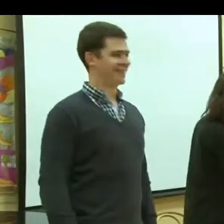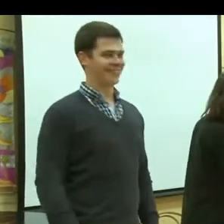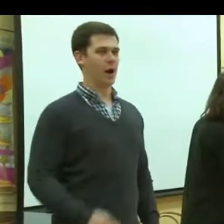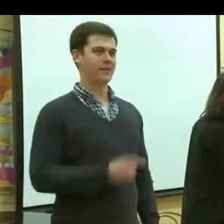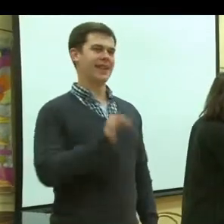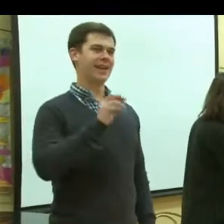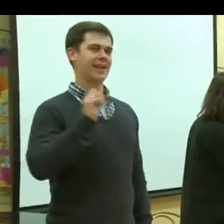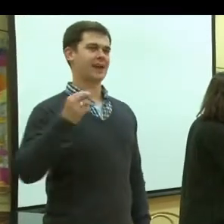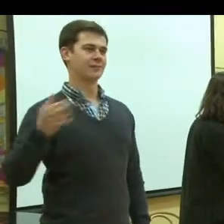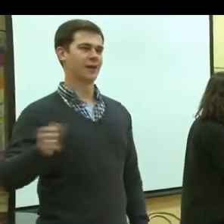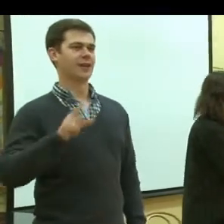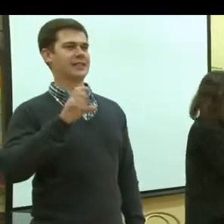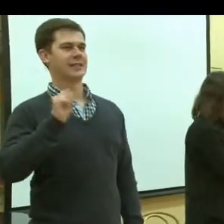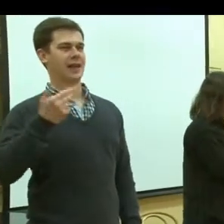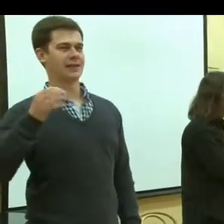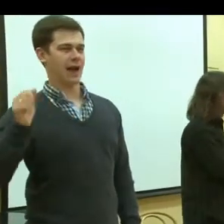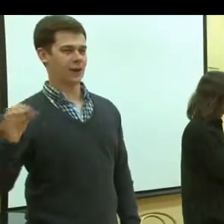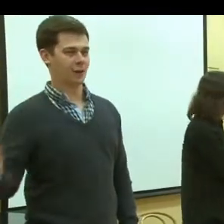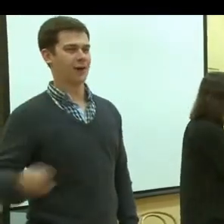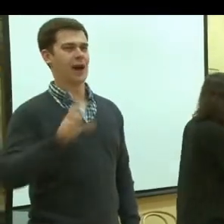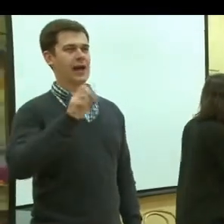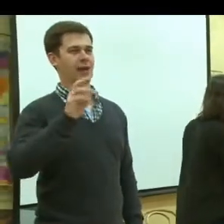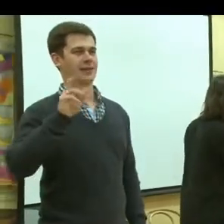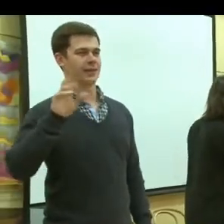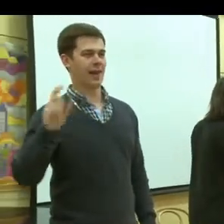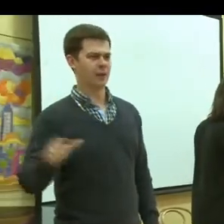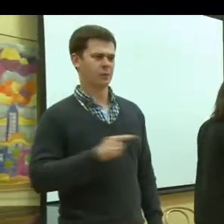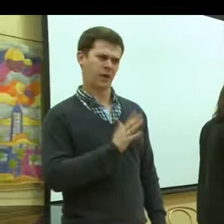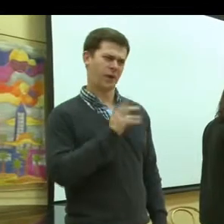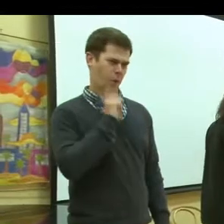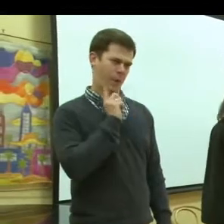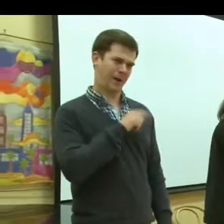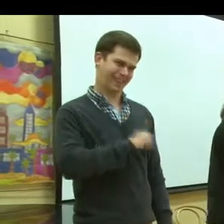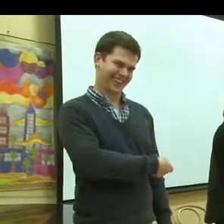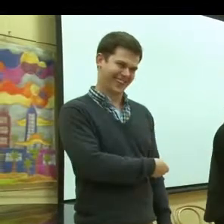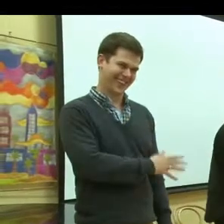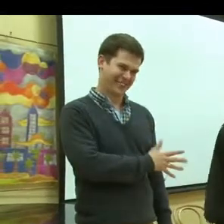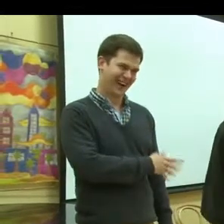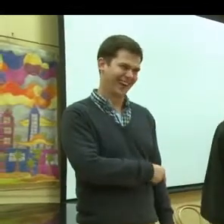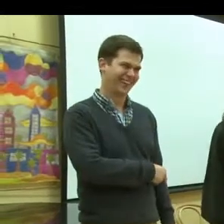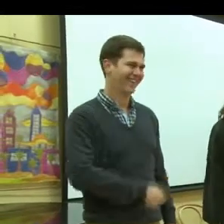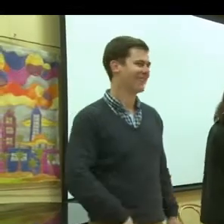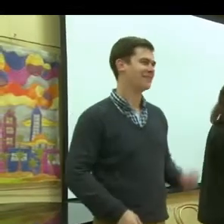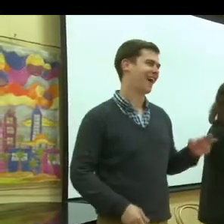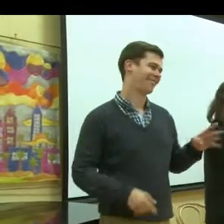Ignacy Santiago Catriel. Pięknie. To chyba chłopiec, prawda?